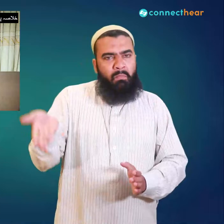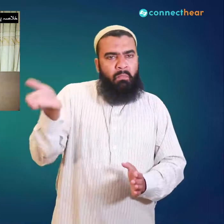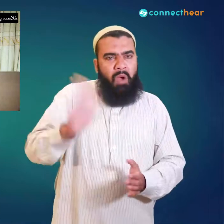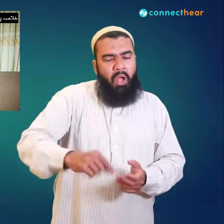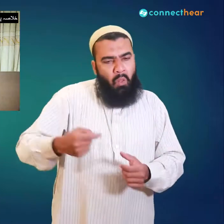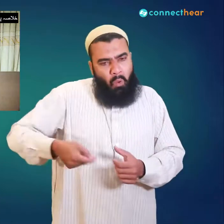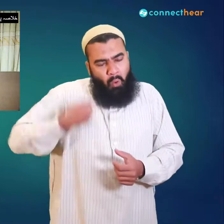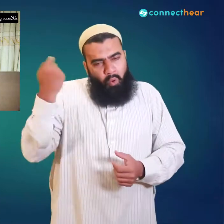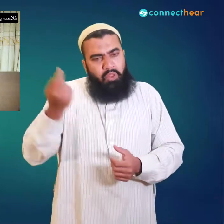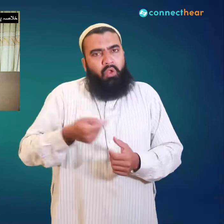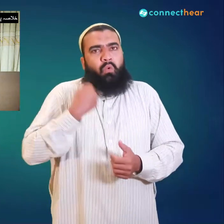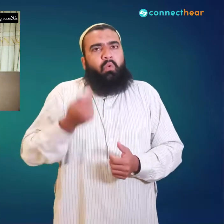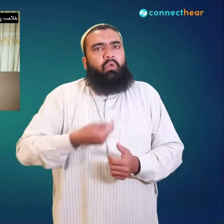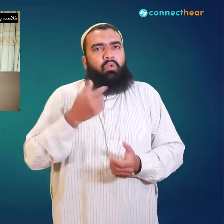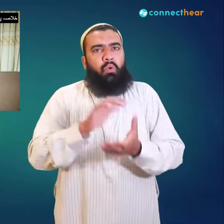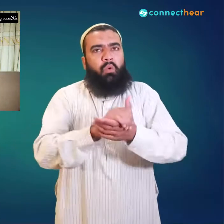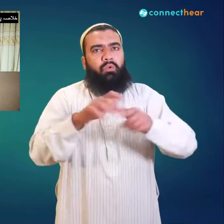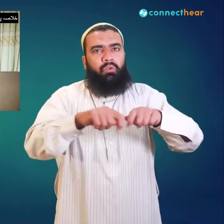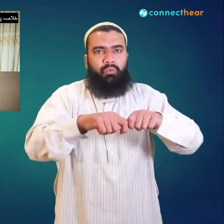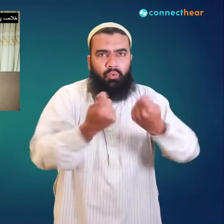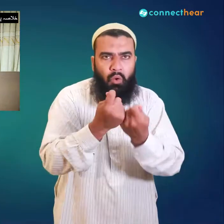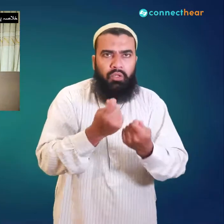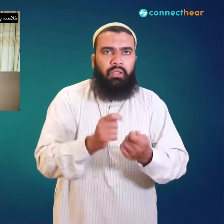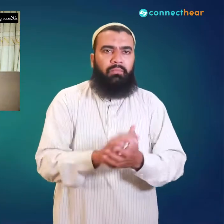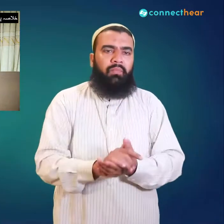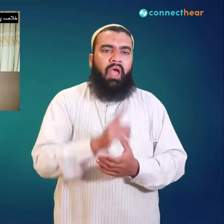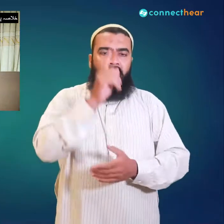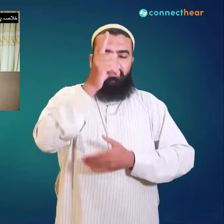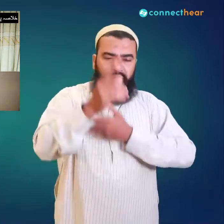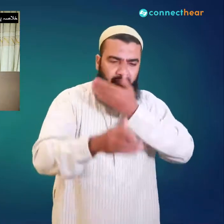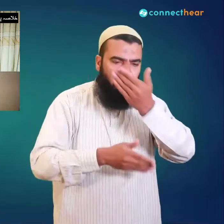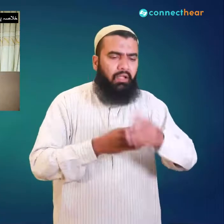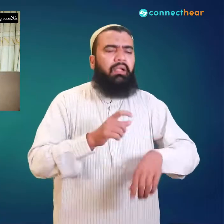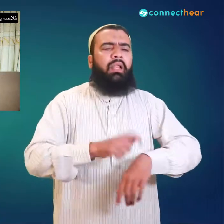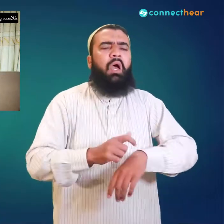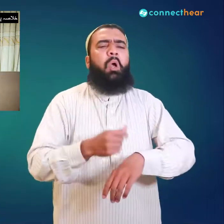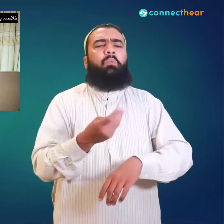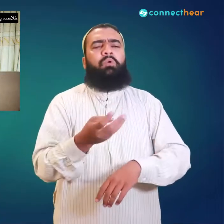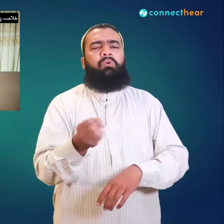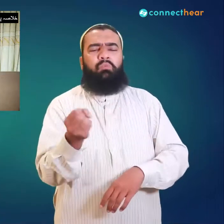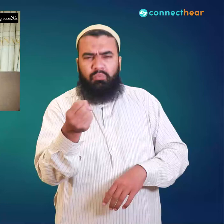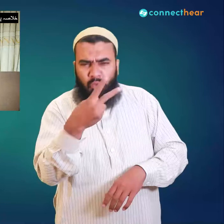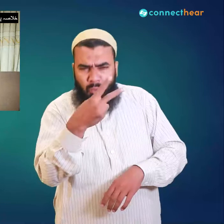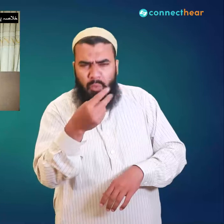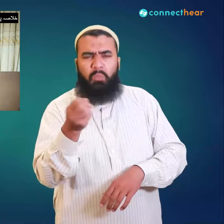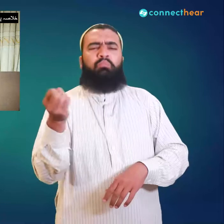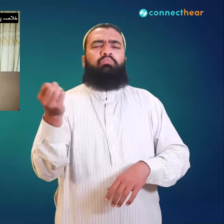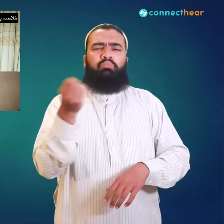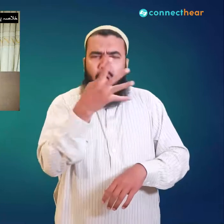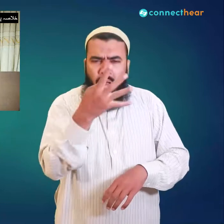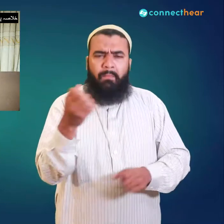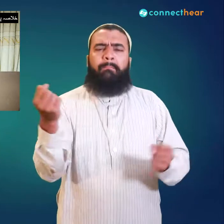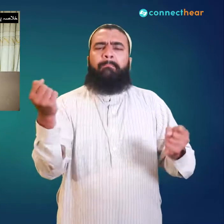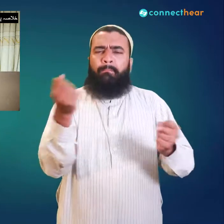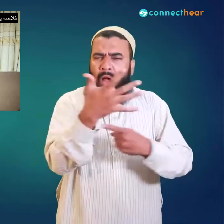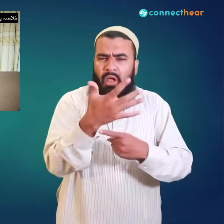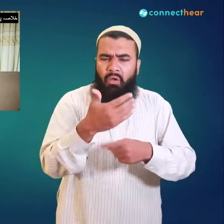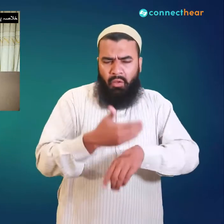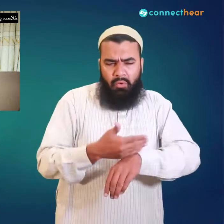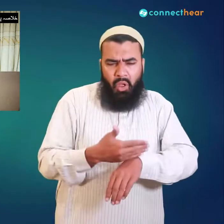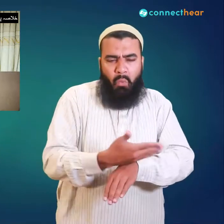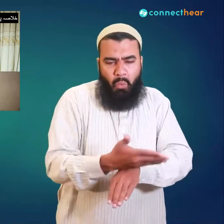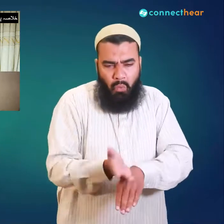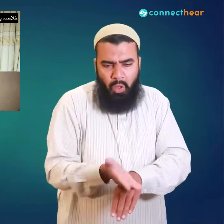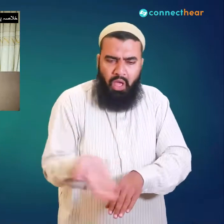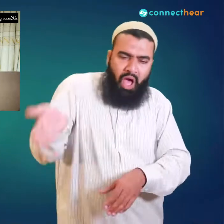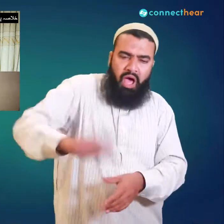جس کو اشہر حرم کہا جاتا ہے، یعنی وہ 4 ماہ کہ جو حرمت والے ہیں، جو برکت